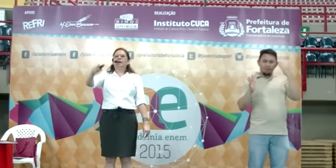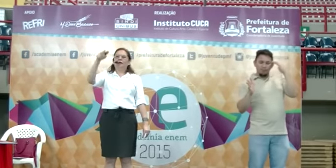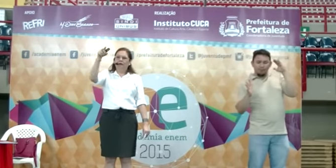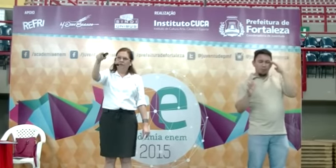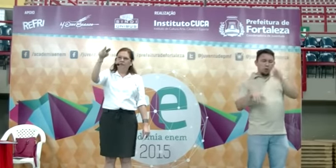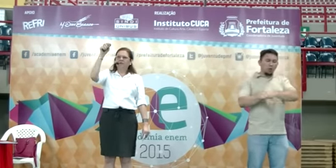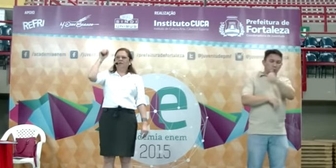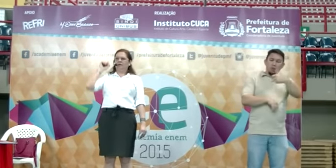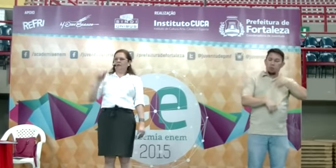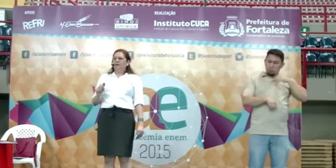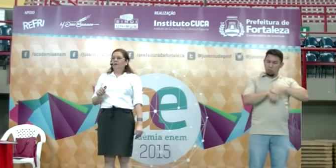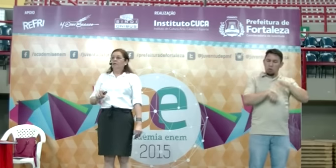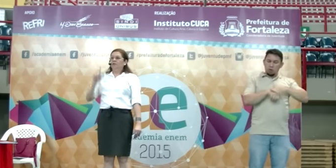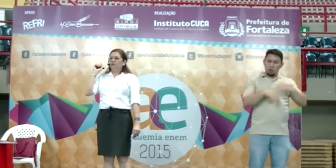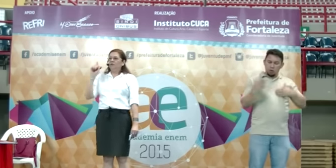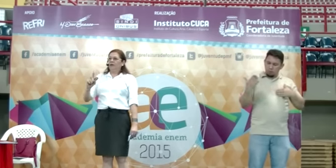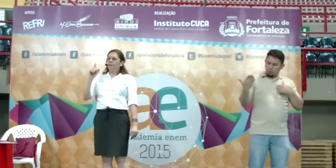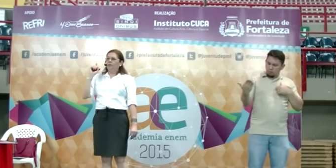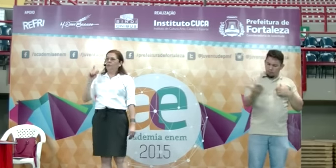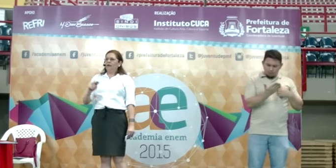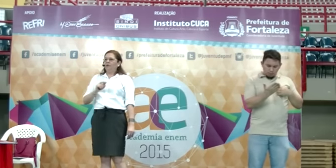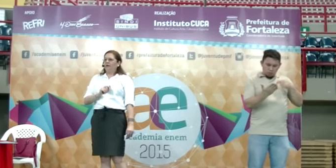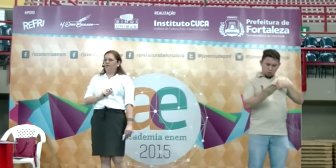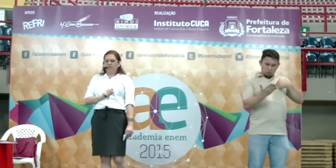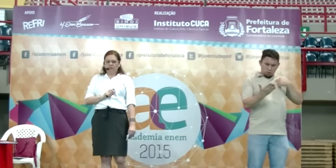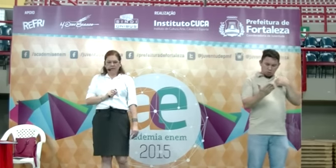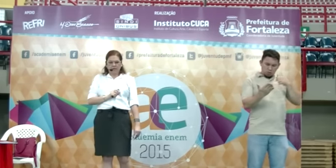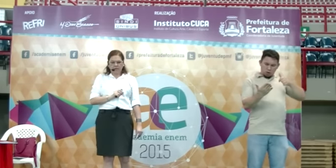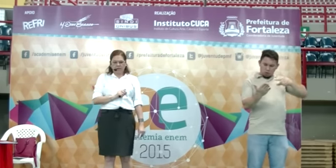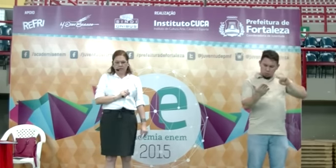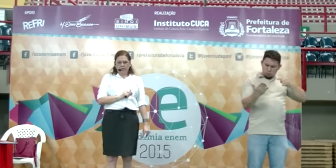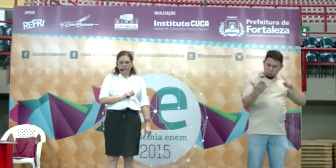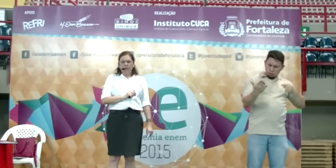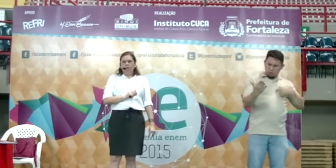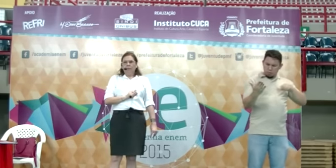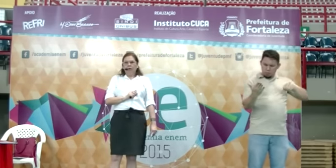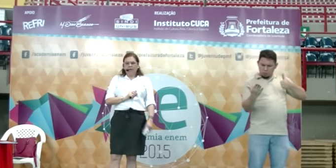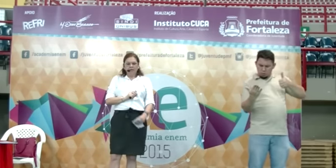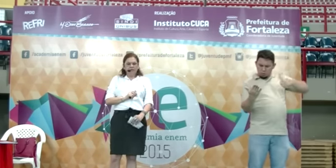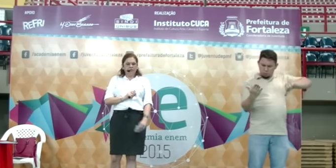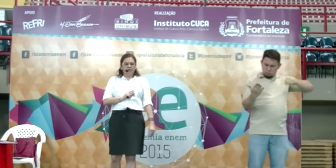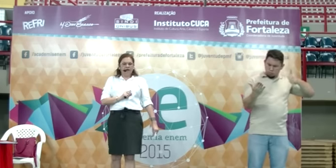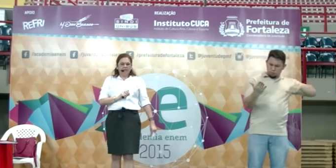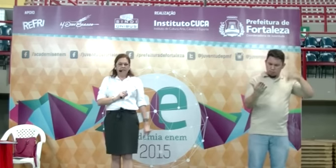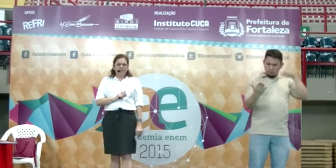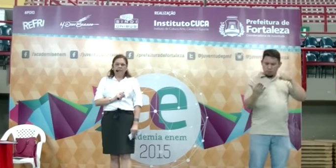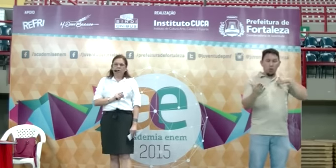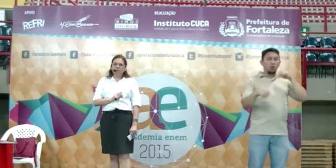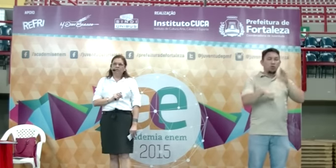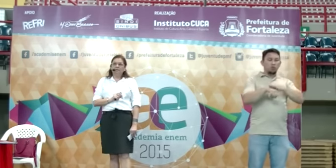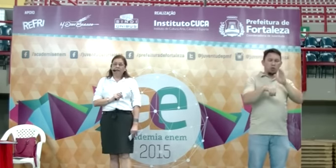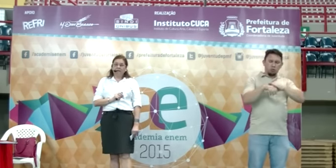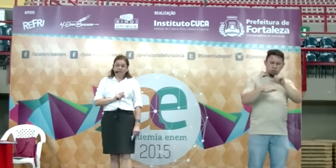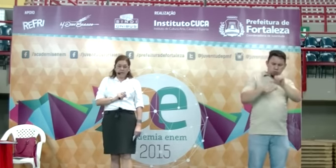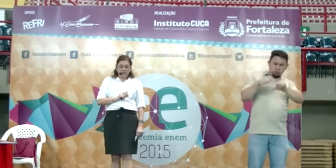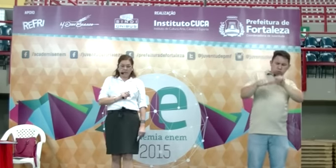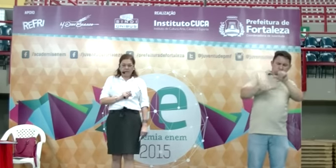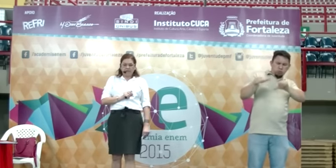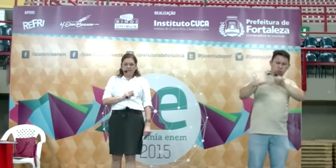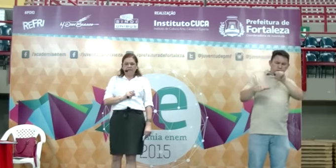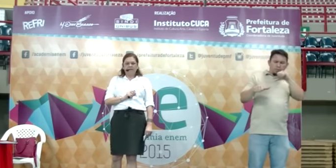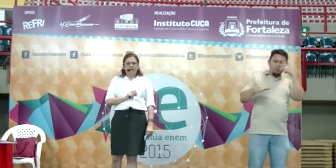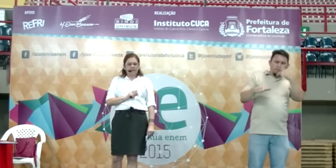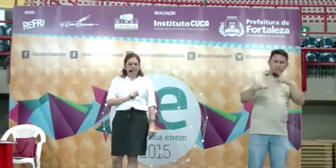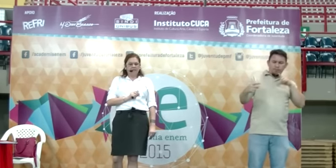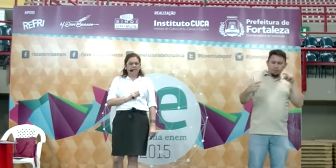ou melhorar? Você. Você é o primeiro revisor do seu texto. Por isso, faça as